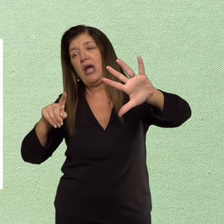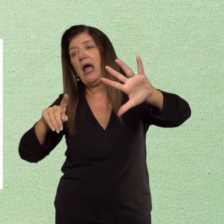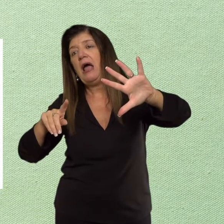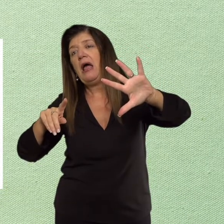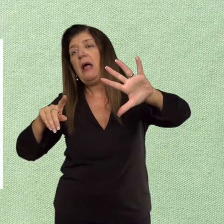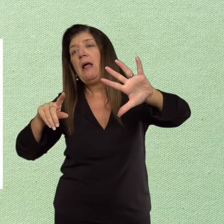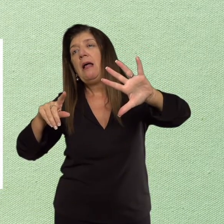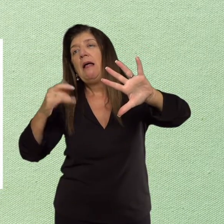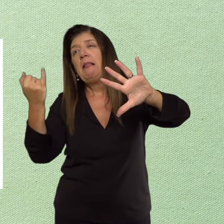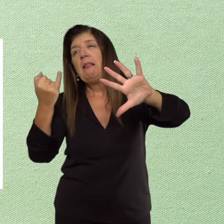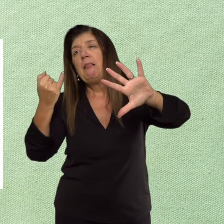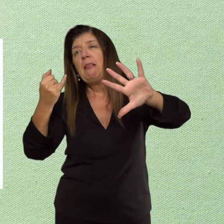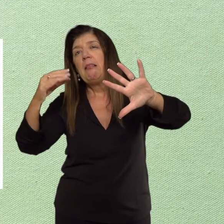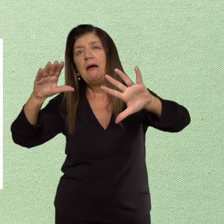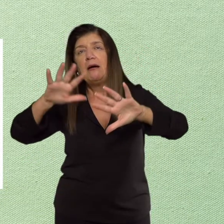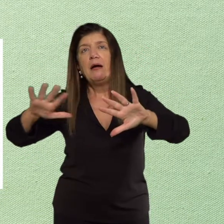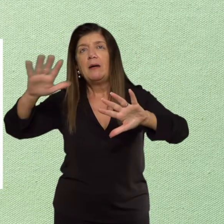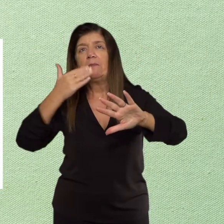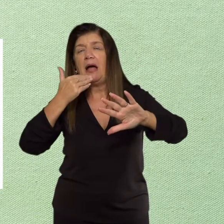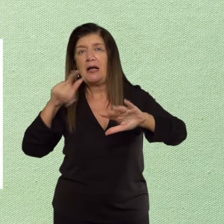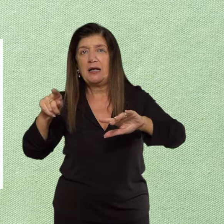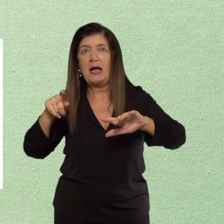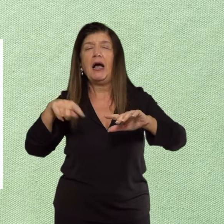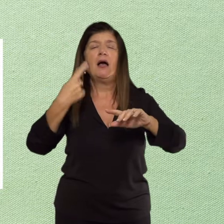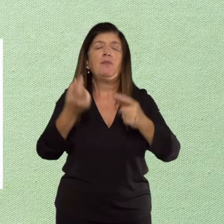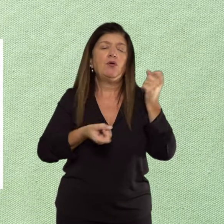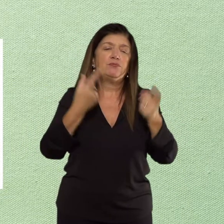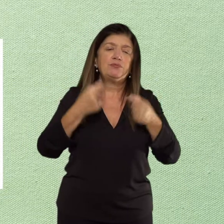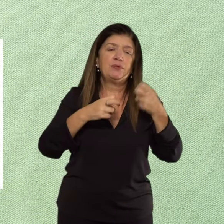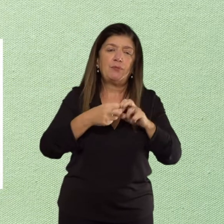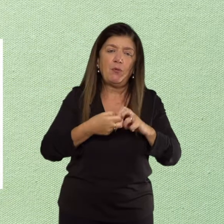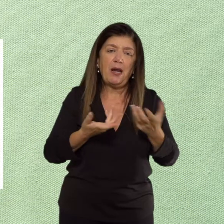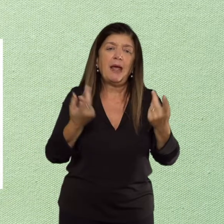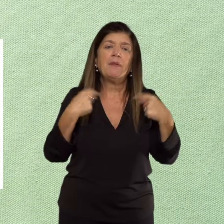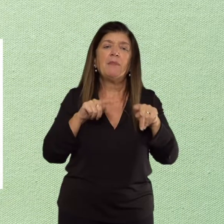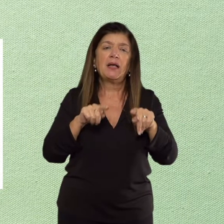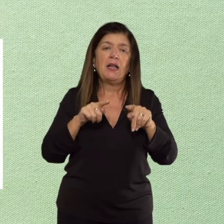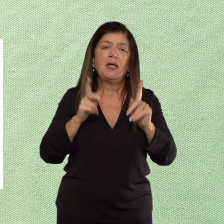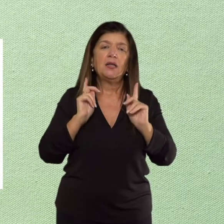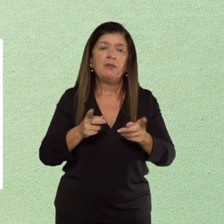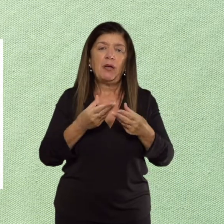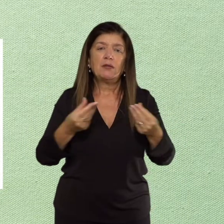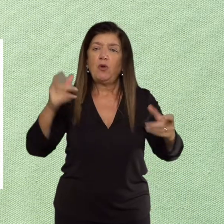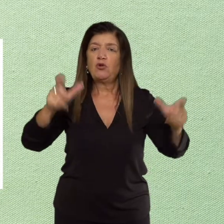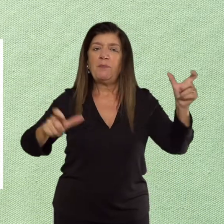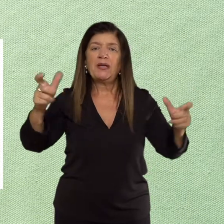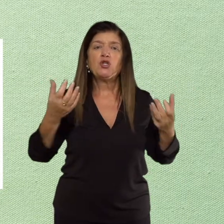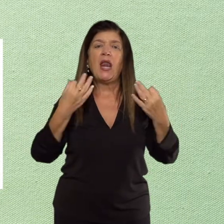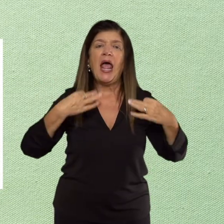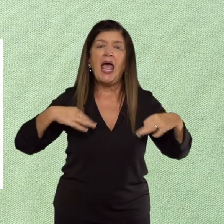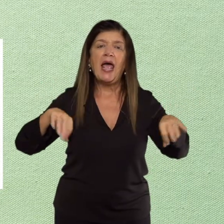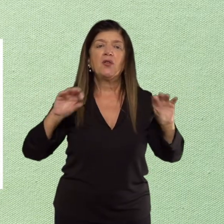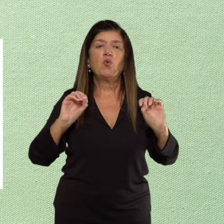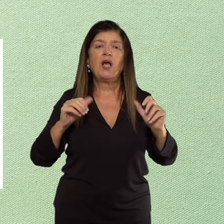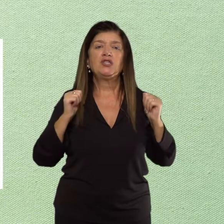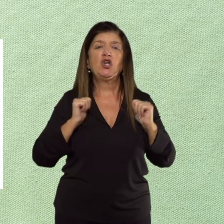sono vandalizzati e tutto quanto, però anche lì è una questione di educazione civica che non ci piace, certo. Purtroppo non